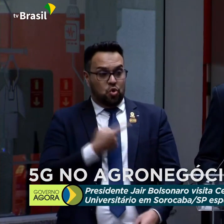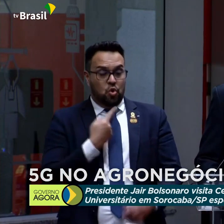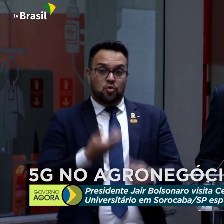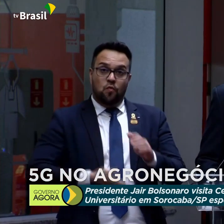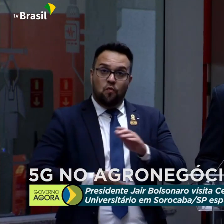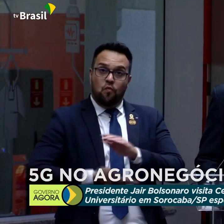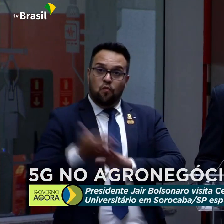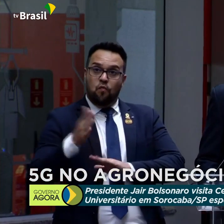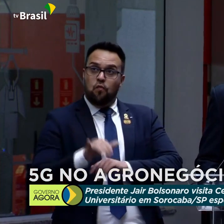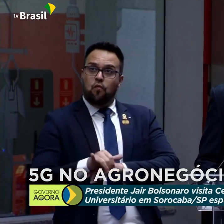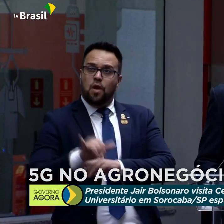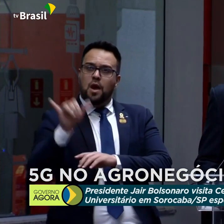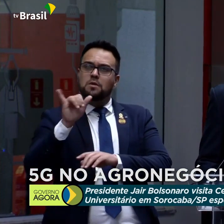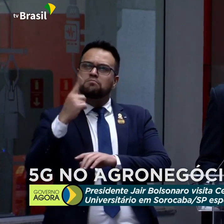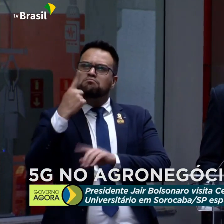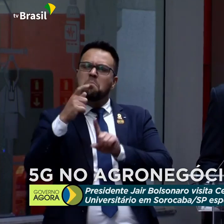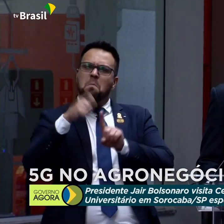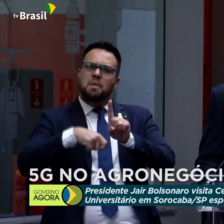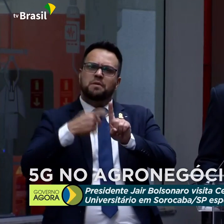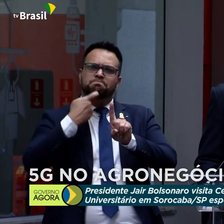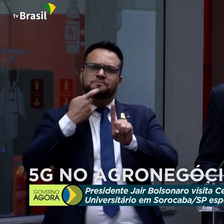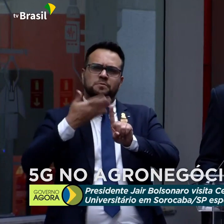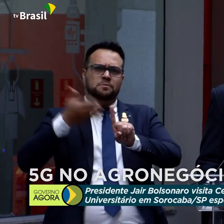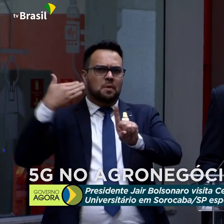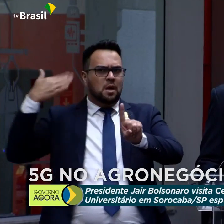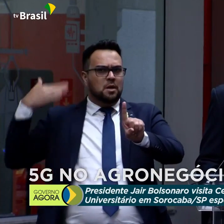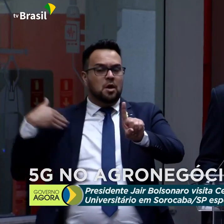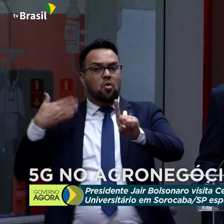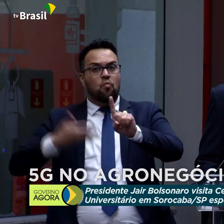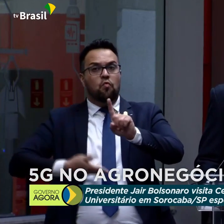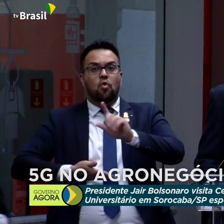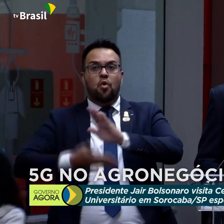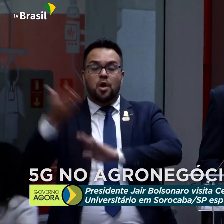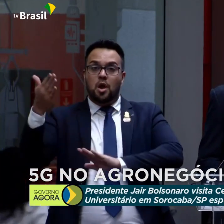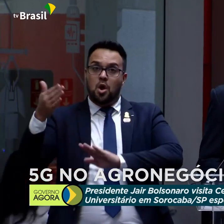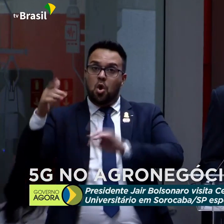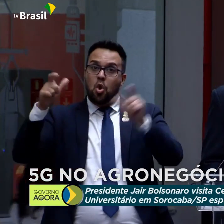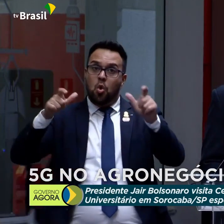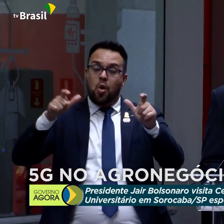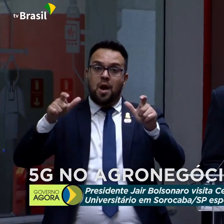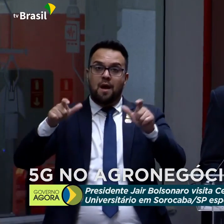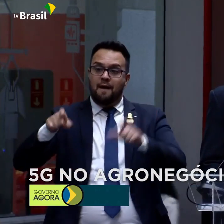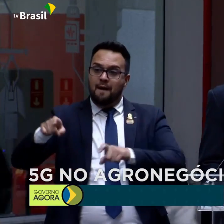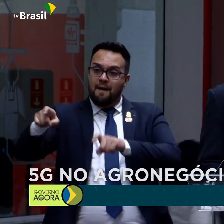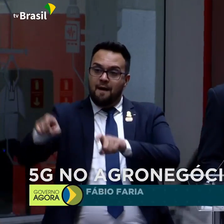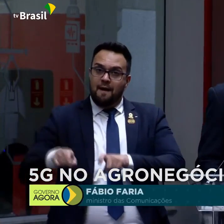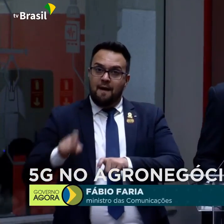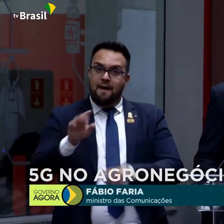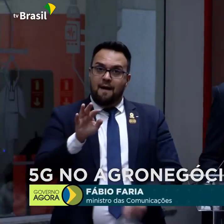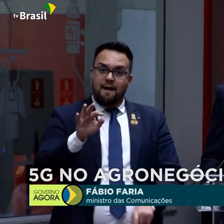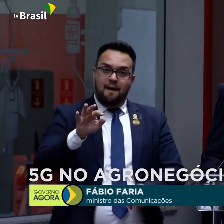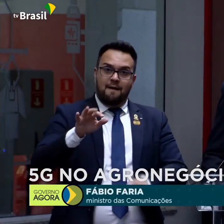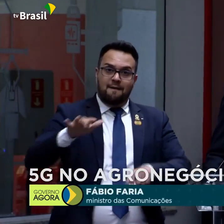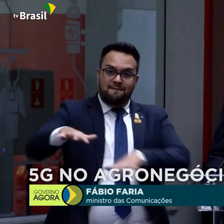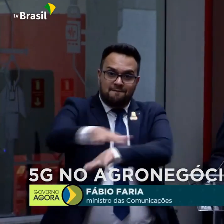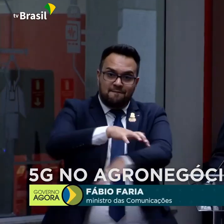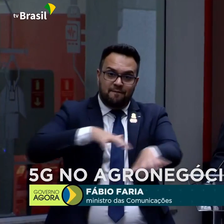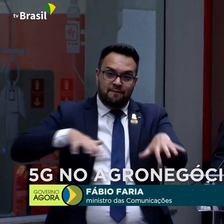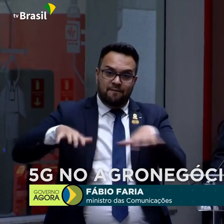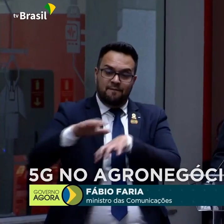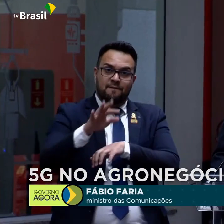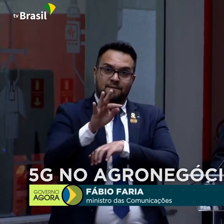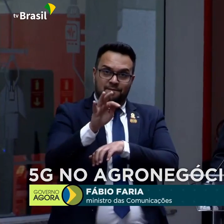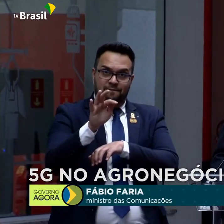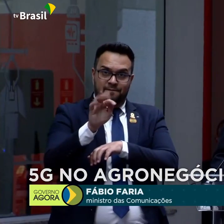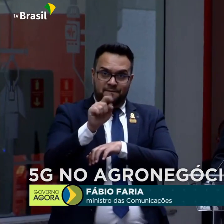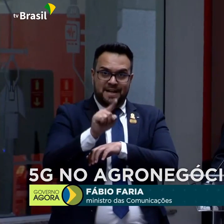numa viagem, um pouco mais de um mês atrás, num campo, numa fazenda do agro, que o 5G é conectado.